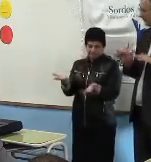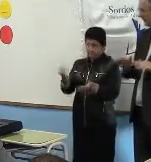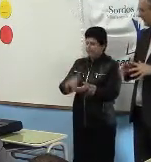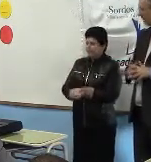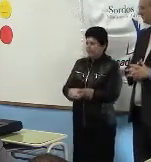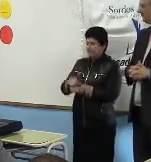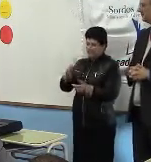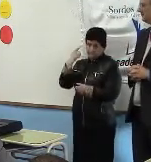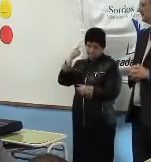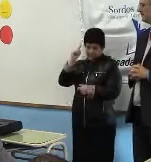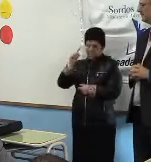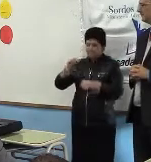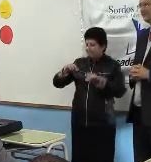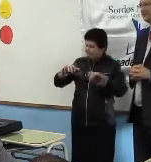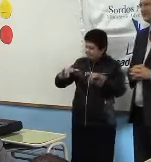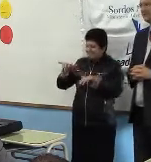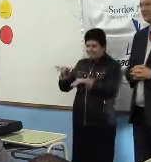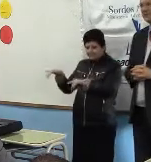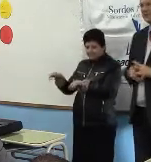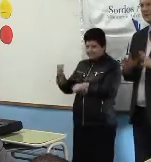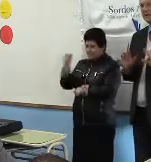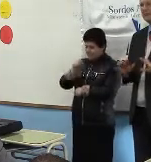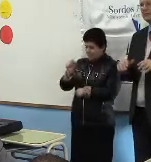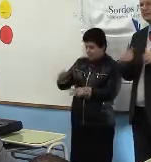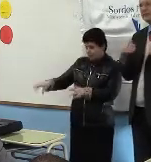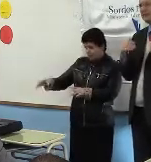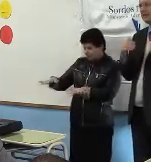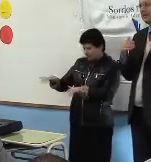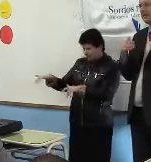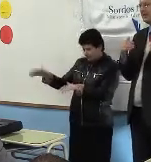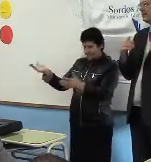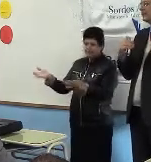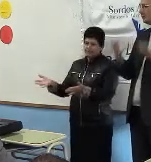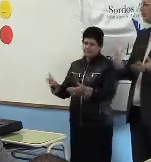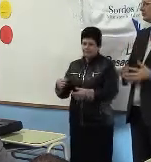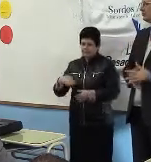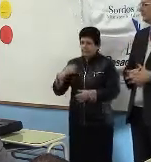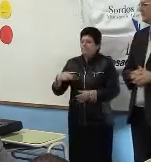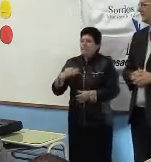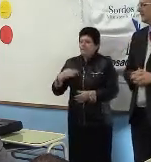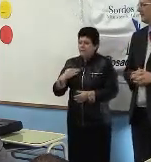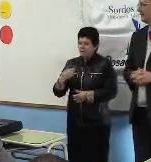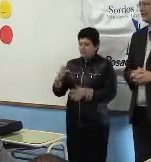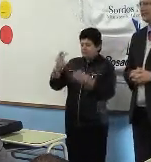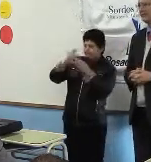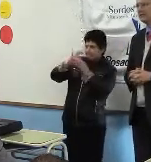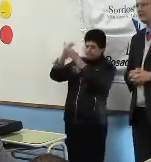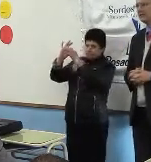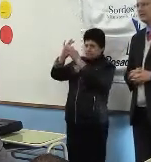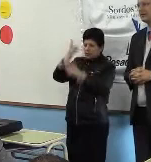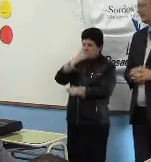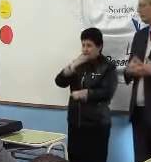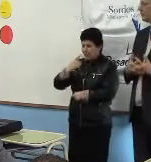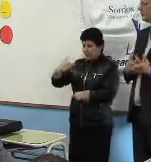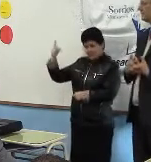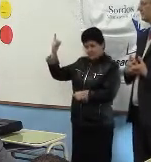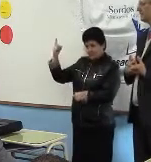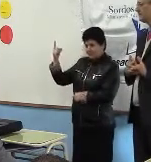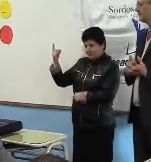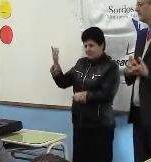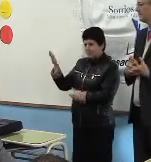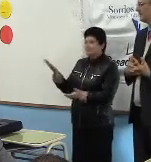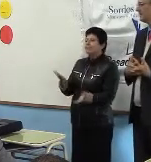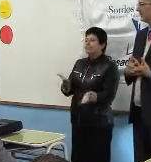pero toca el piano. Tiene la vida puesta para Jesús y la invitamos para que nos